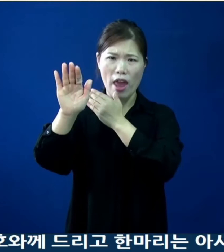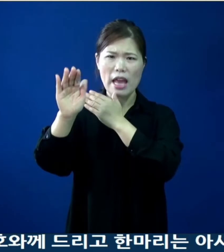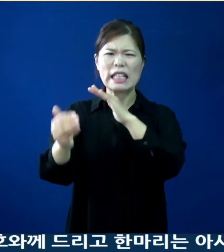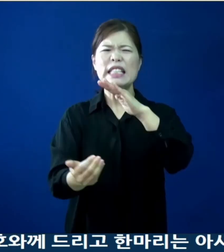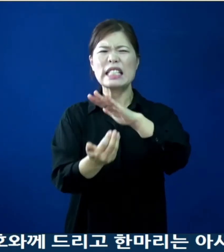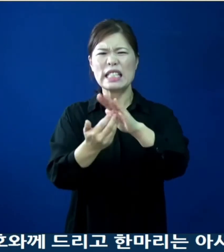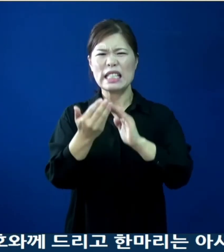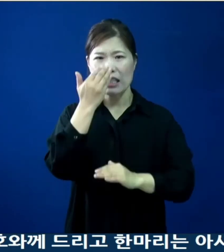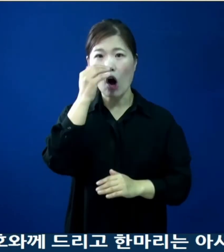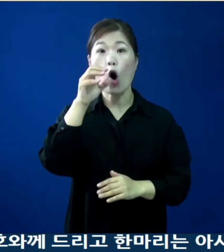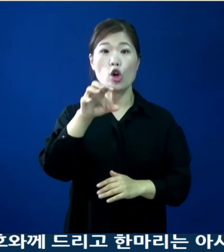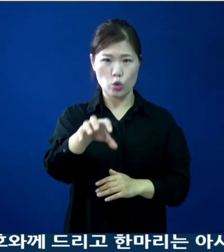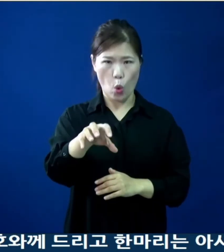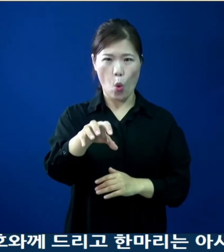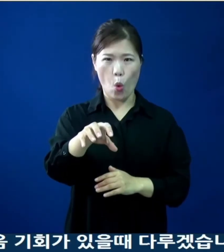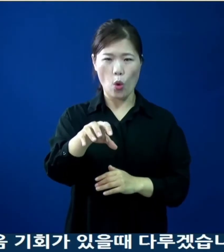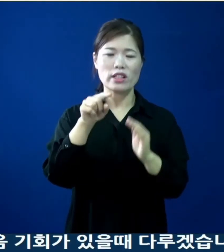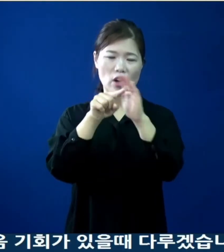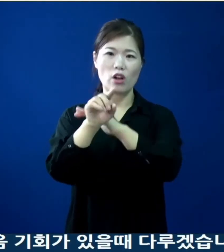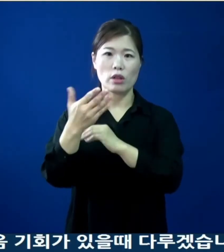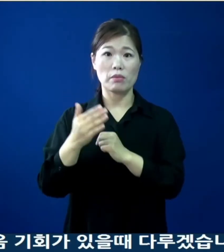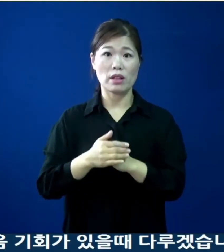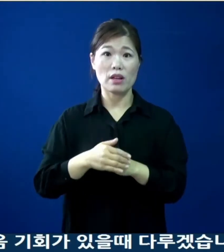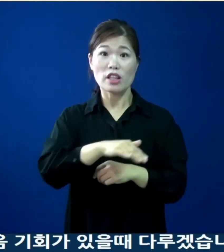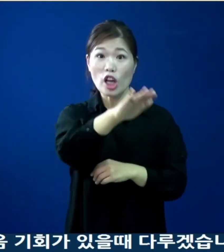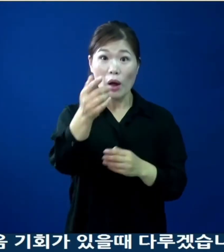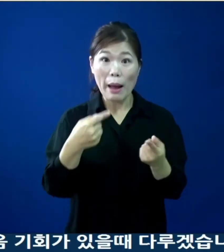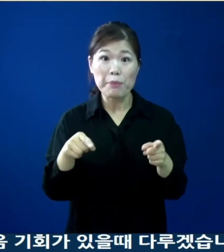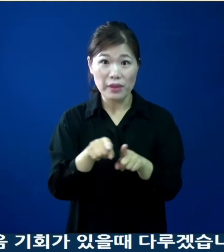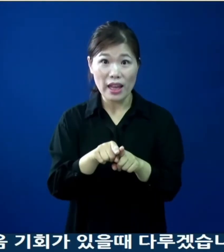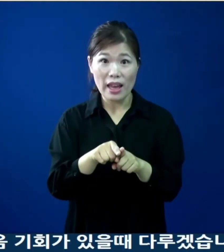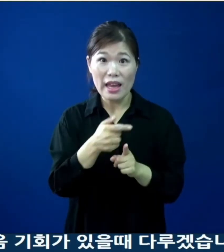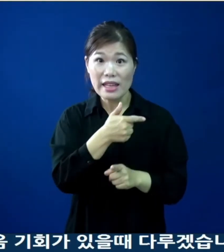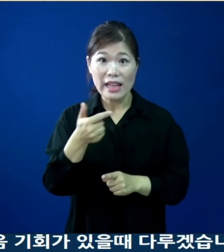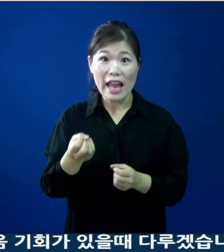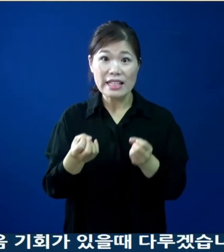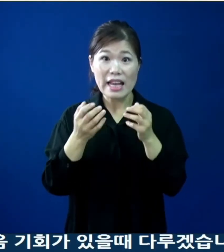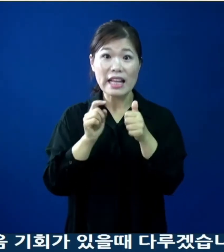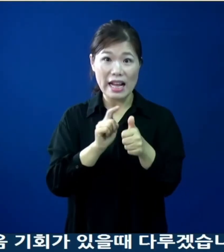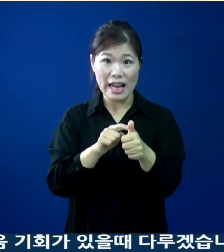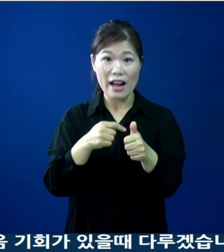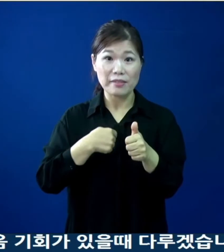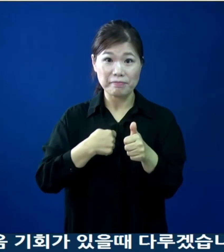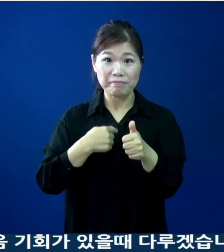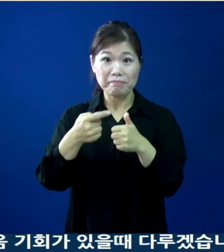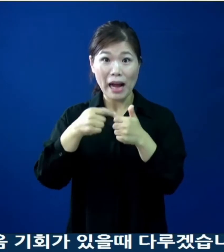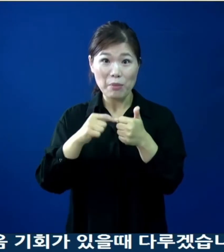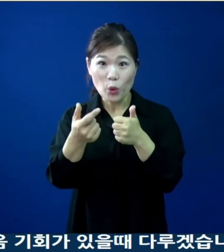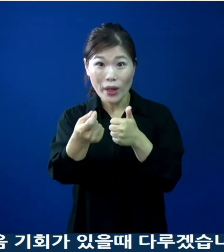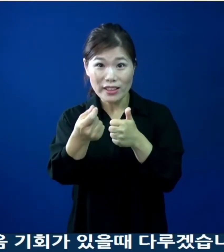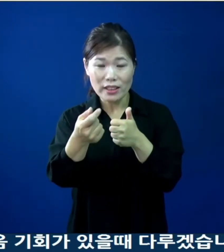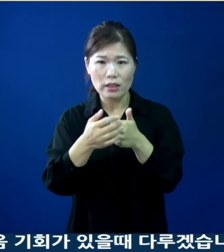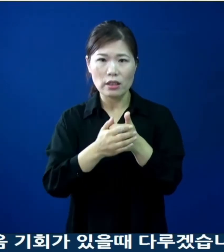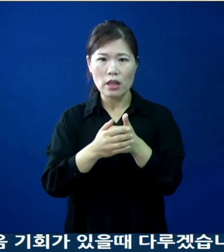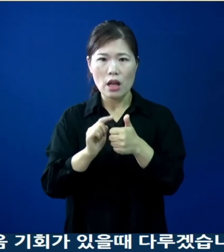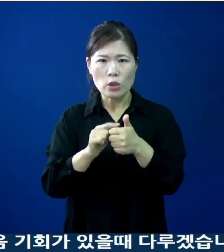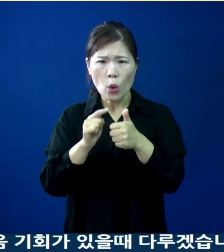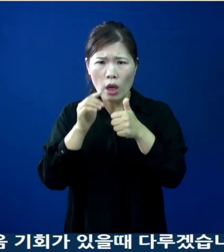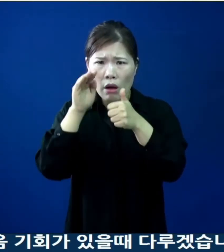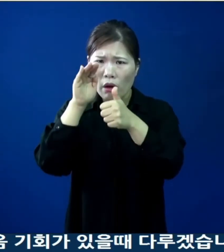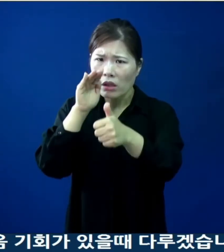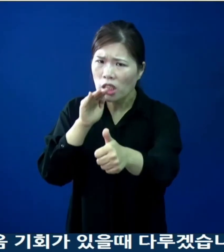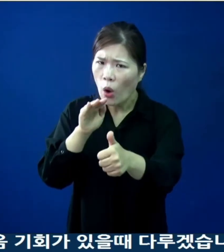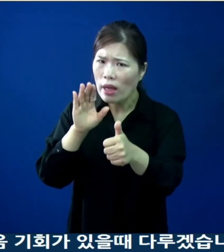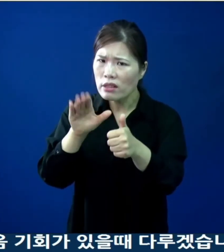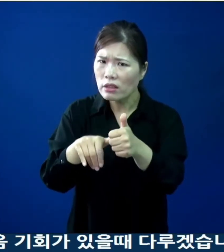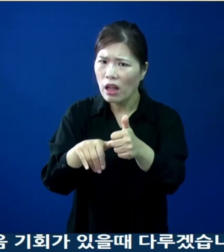잠시 대제사장의 마음을 가져보시기 바랍니다. 저 지성소에 들어갔는데 내가 죽을지 살지 몰라.